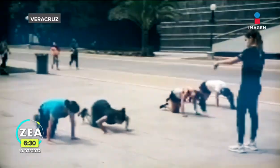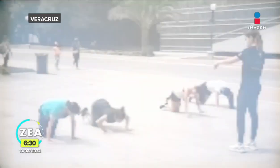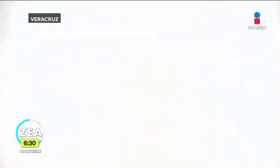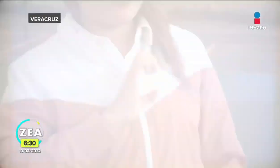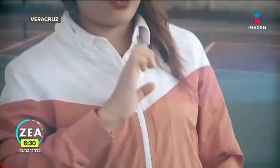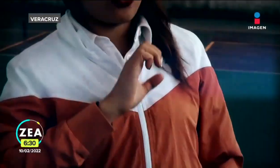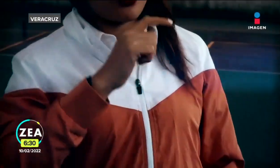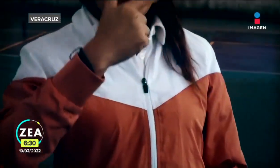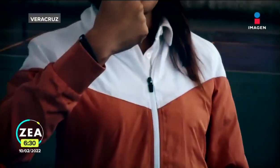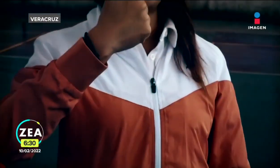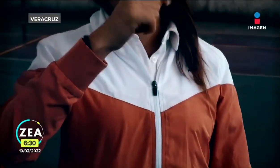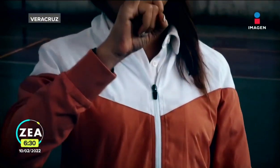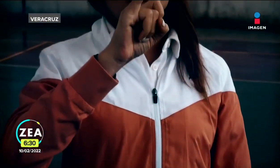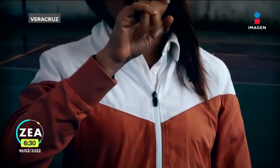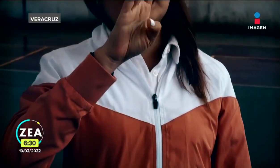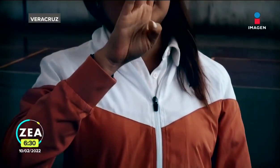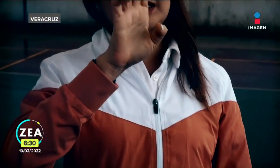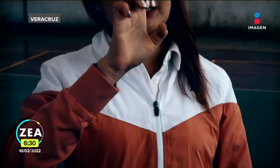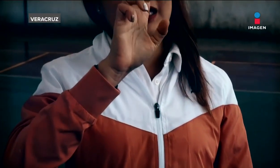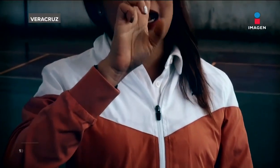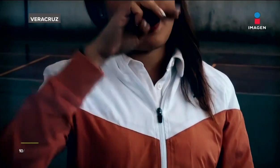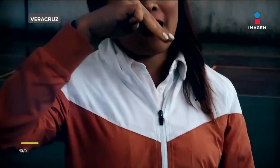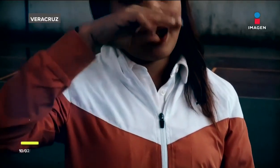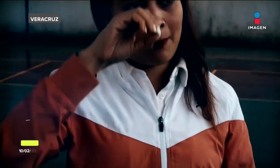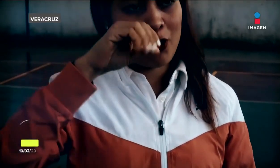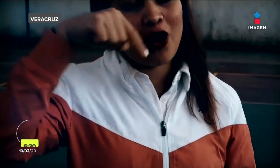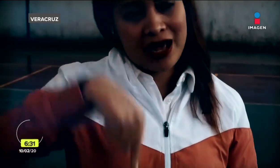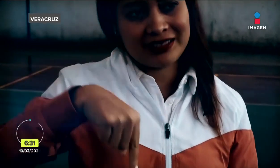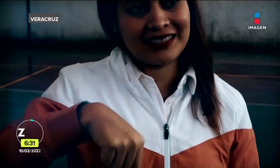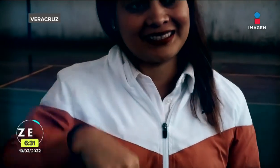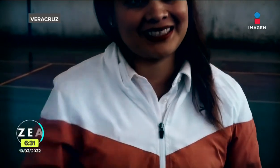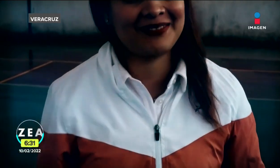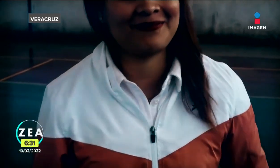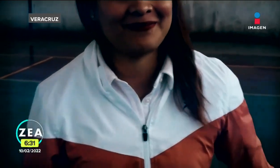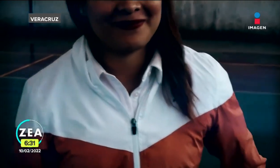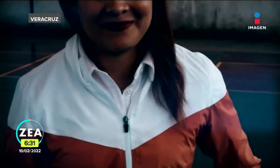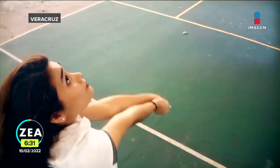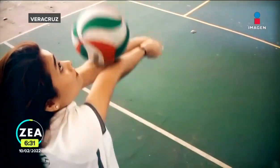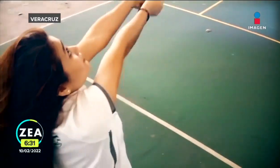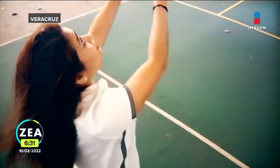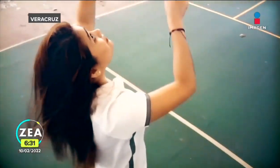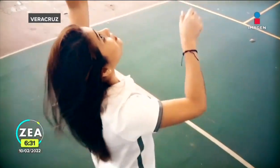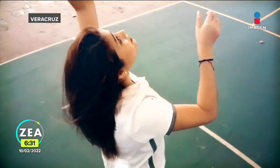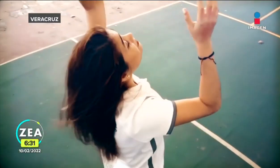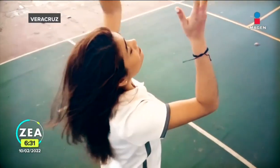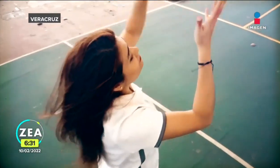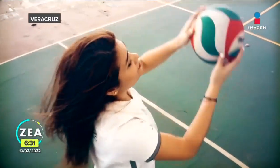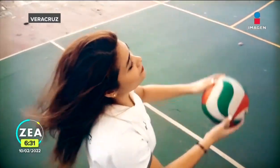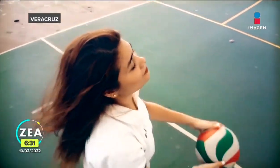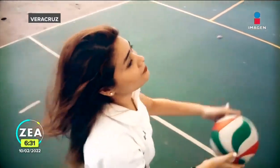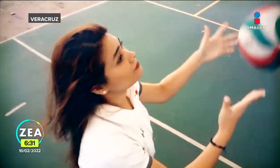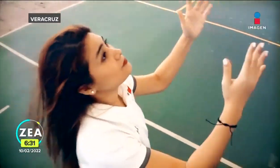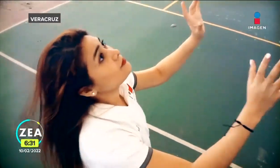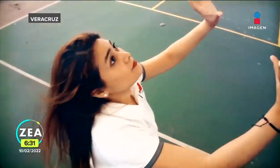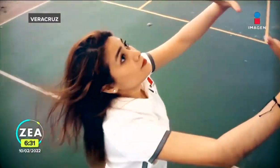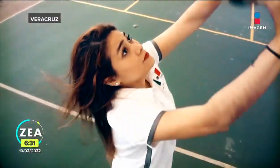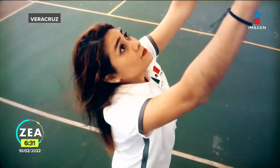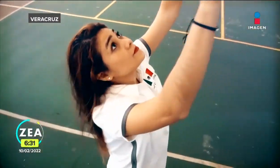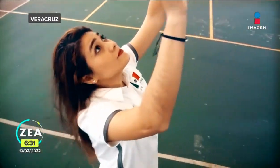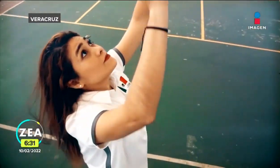limitante para obtener grandes logros en el deporte y también en su formación educativa, ya que a sus 28 años ejerce la